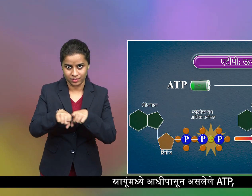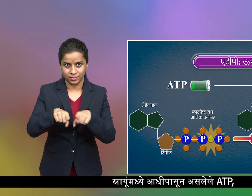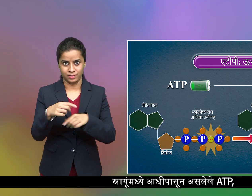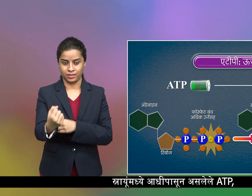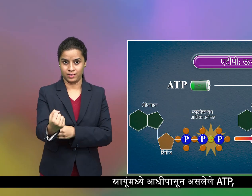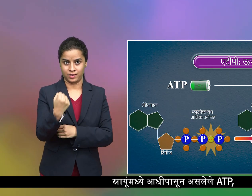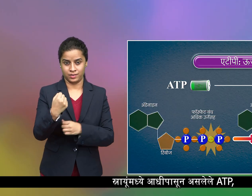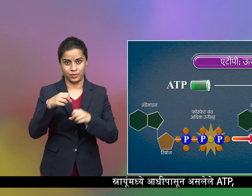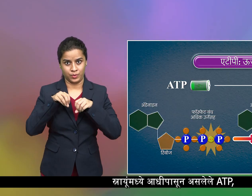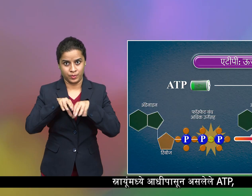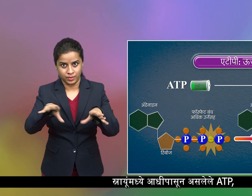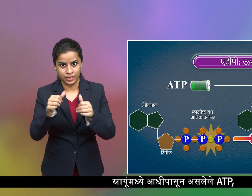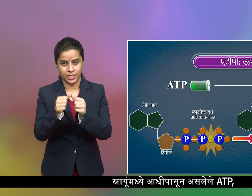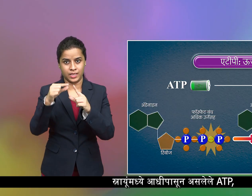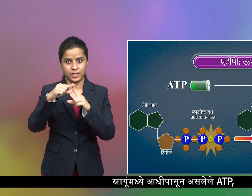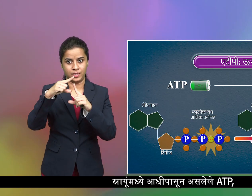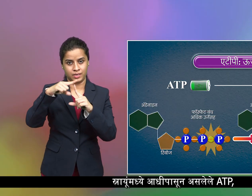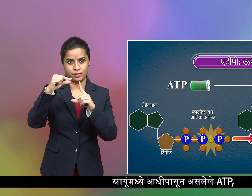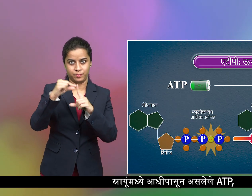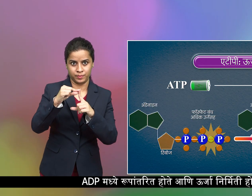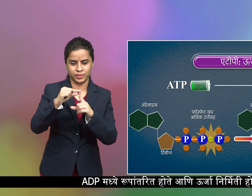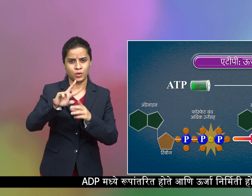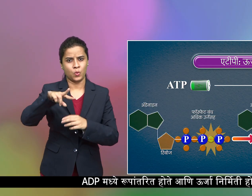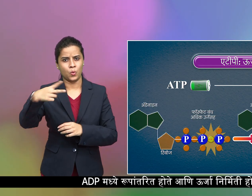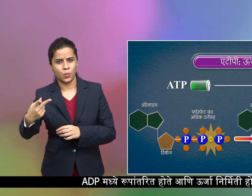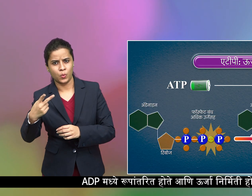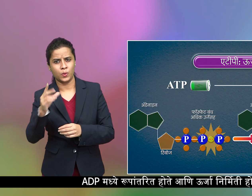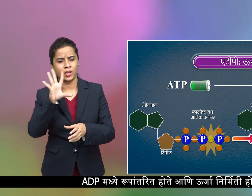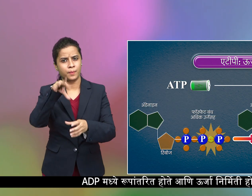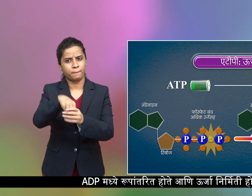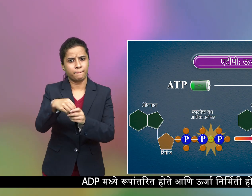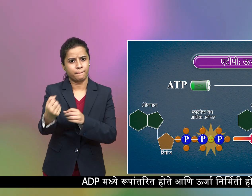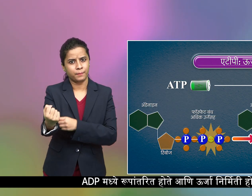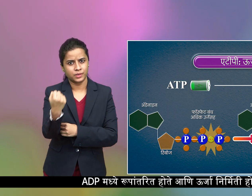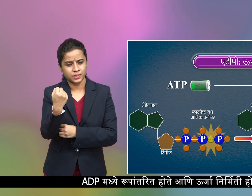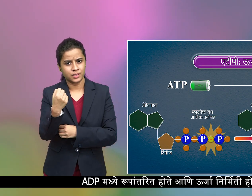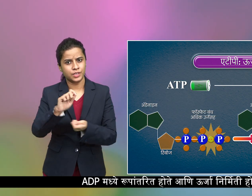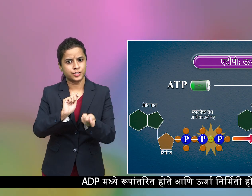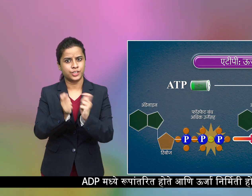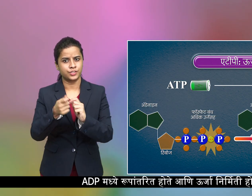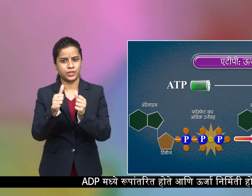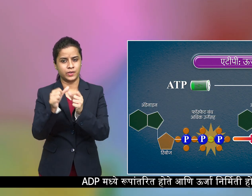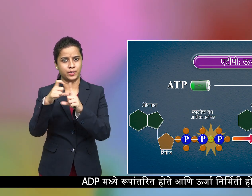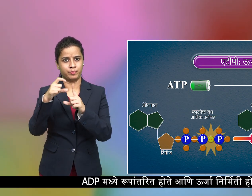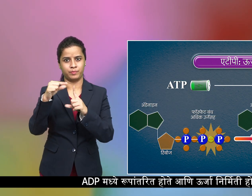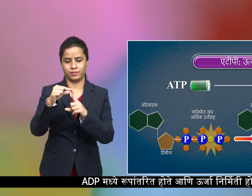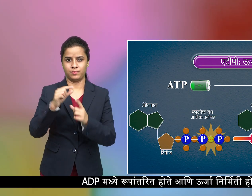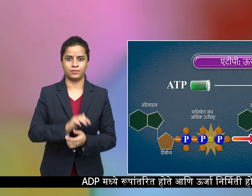स्नायूमध्ये आधीपासून असलेले ATP, ADP मध्ये रूपांतरित होते आणि ऊर्जा निर्मिती